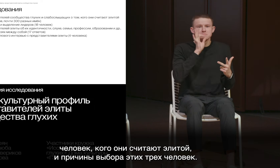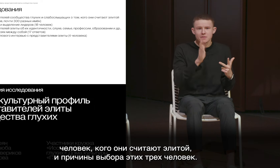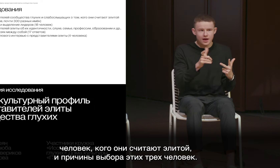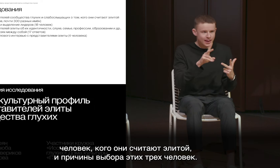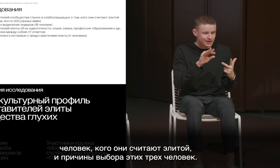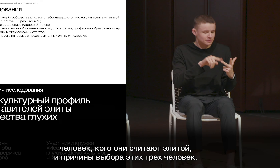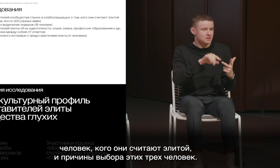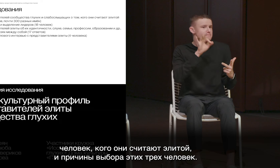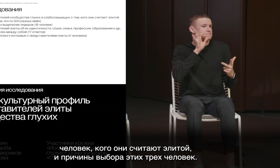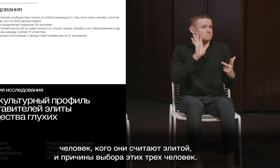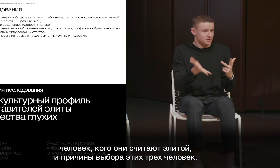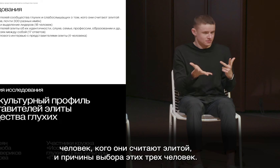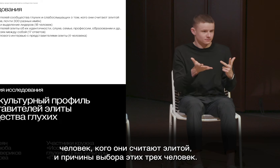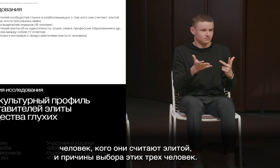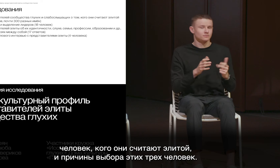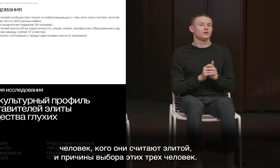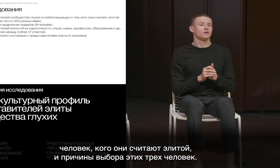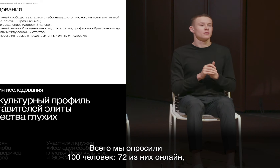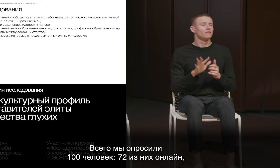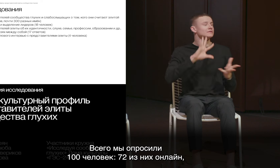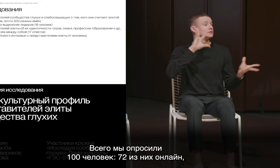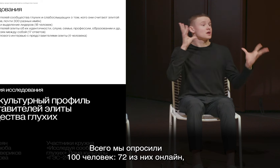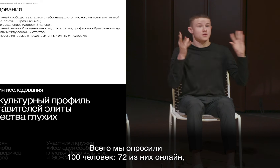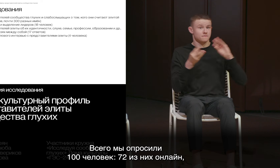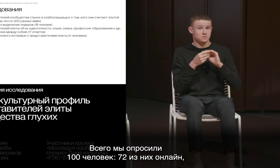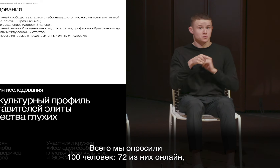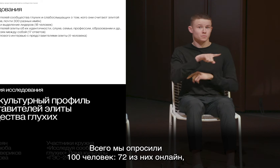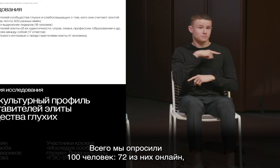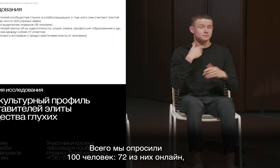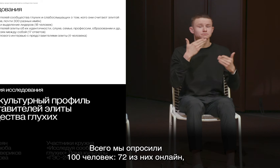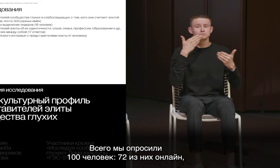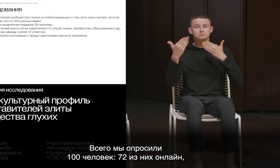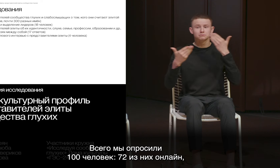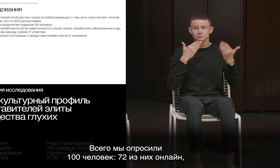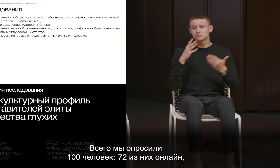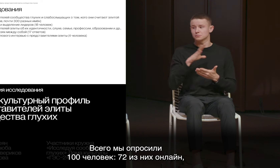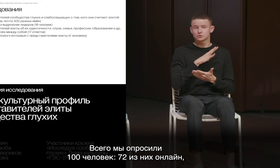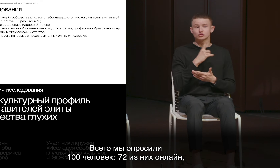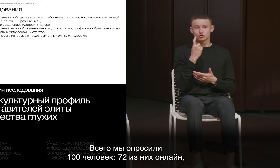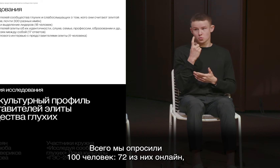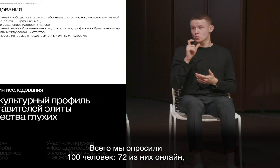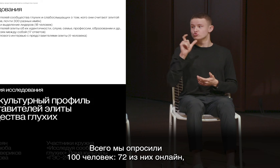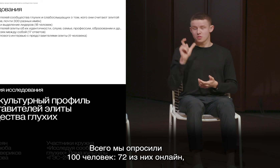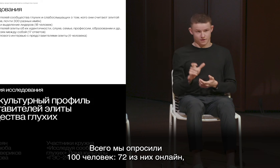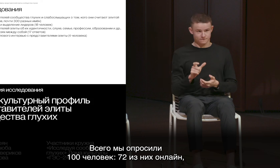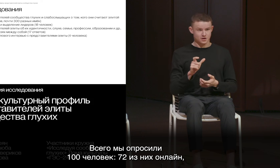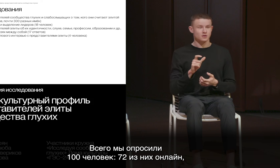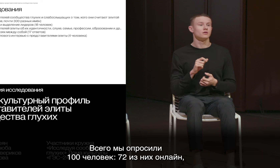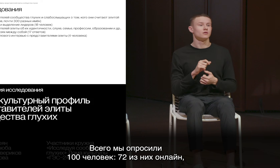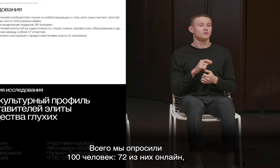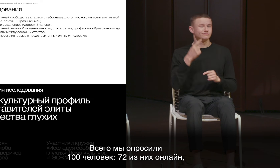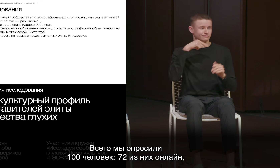которые могли бы с их точки зрения войти в элиту, объяснив им это понятие. И мы опросили 100 человек,